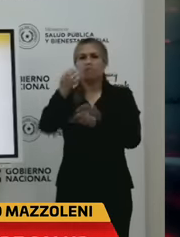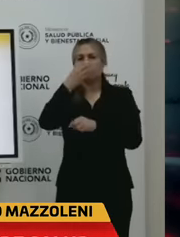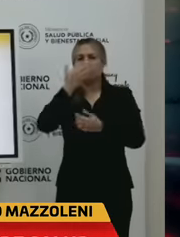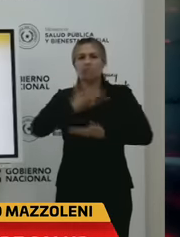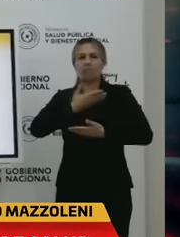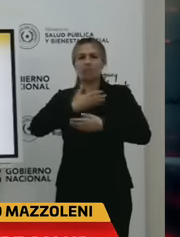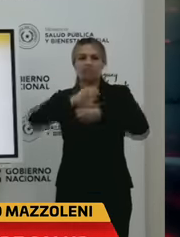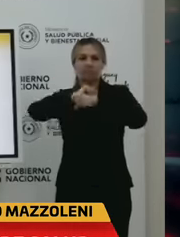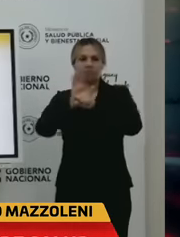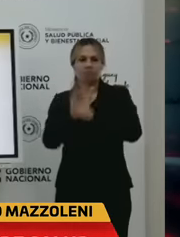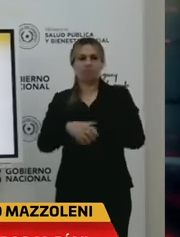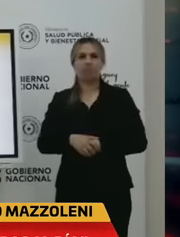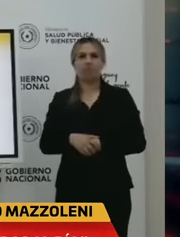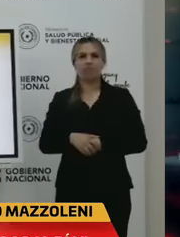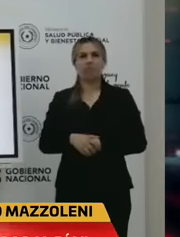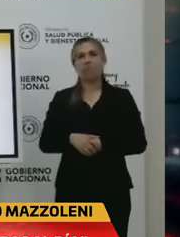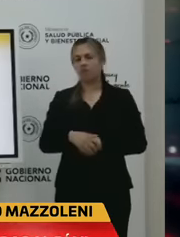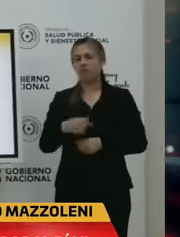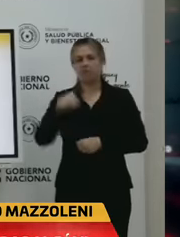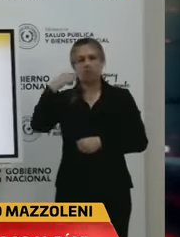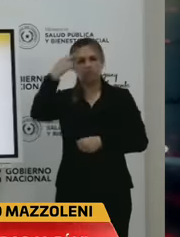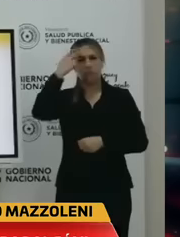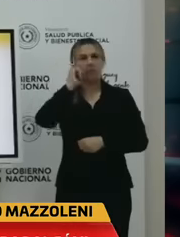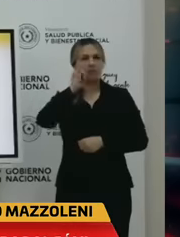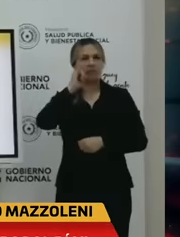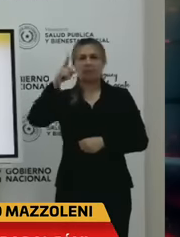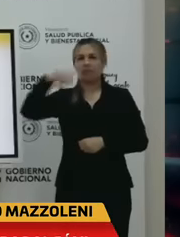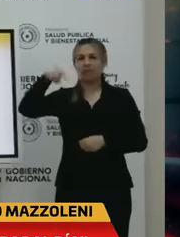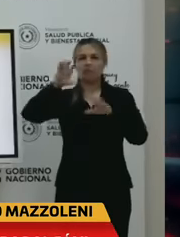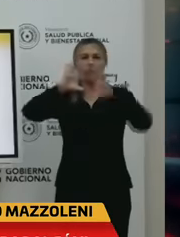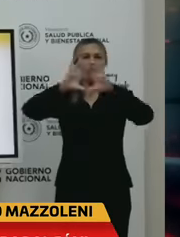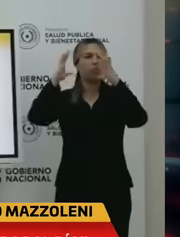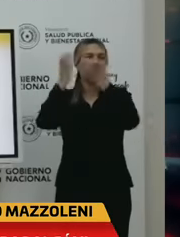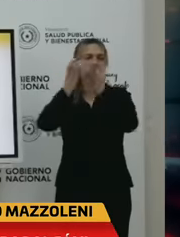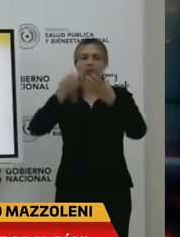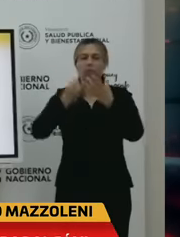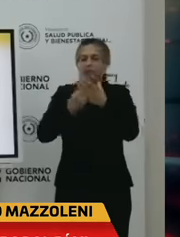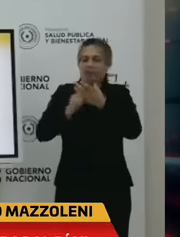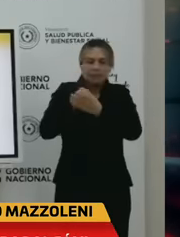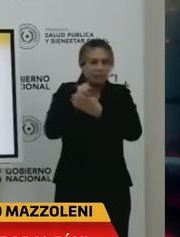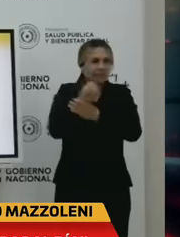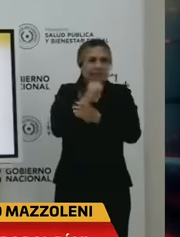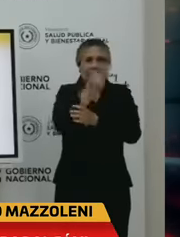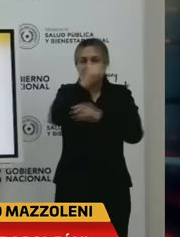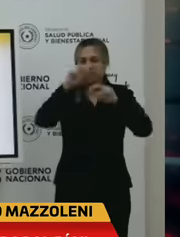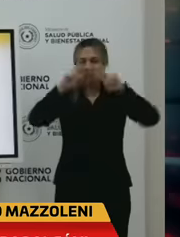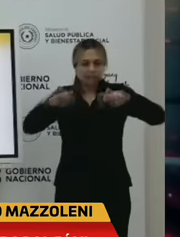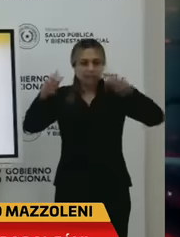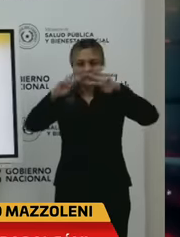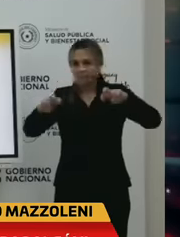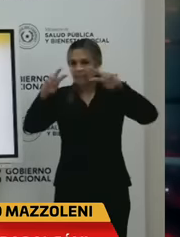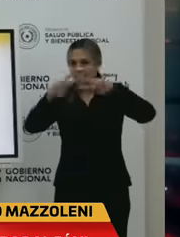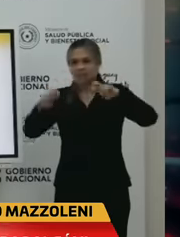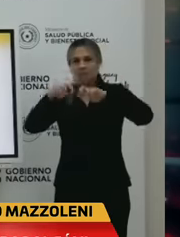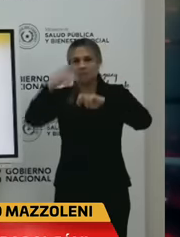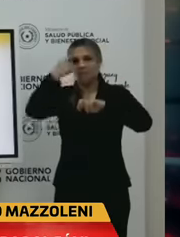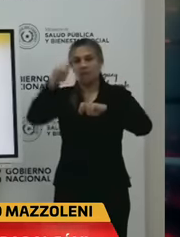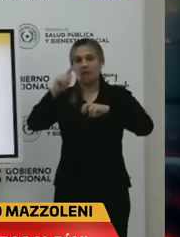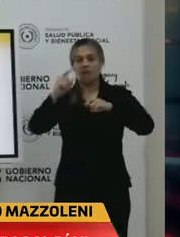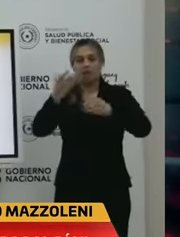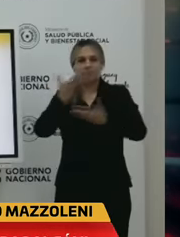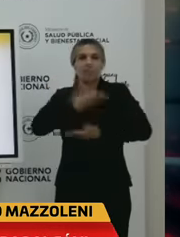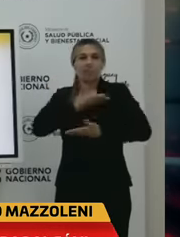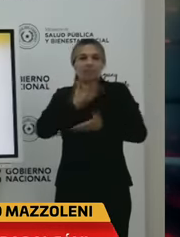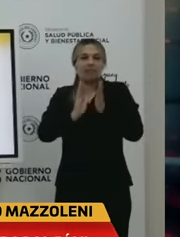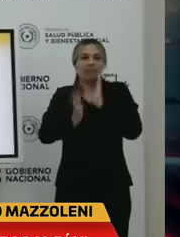estoy seguro que sí. Hay un esfuerzo internacional a los efectos de poder tener tratamiento efectivo. Hay algunos